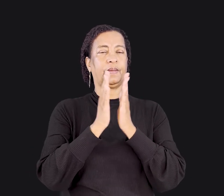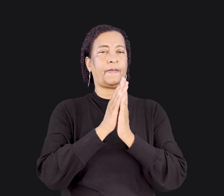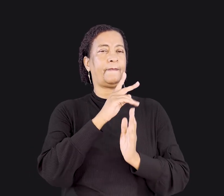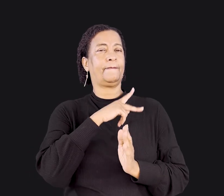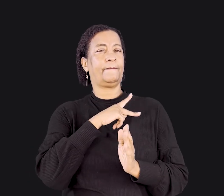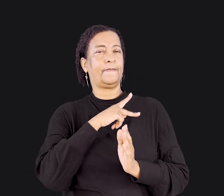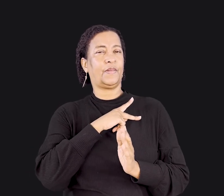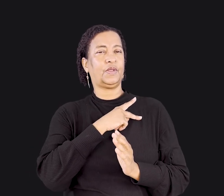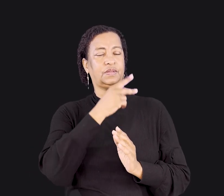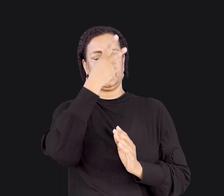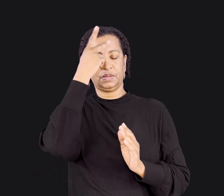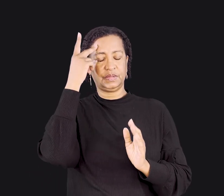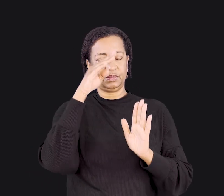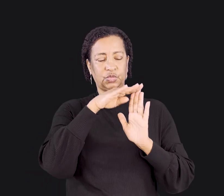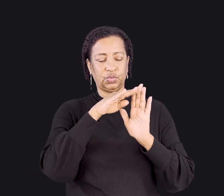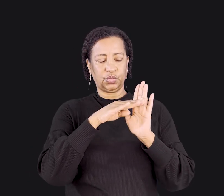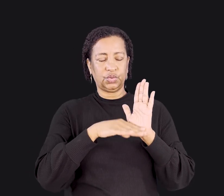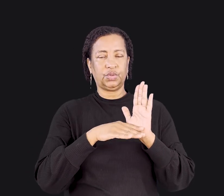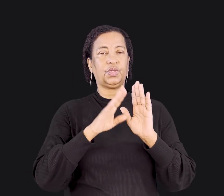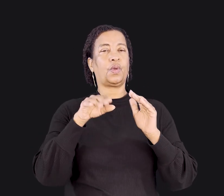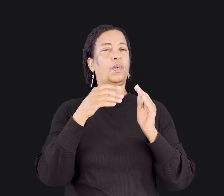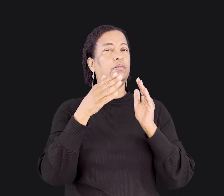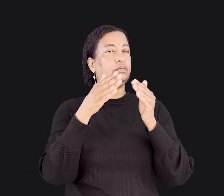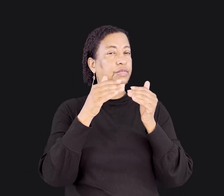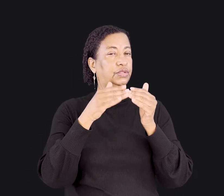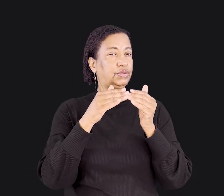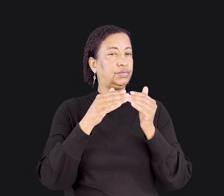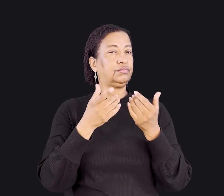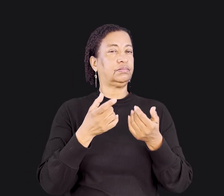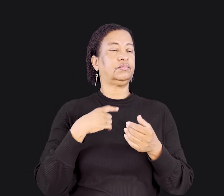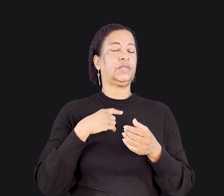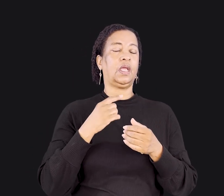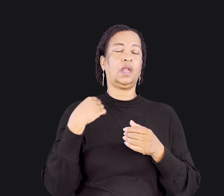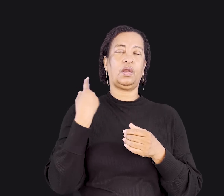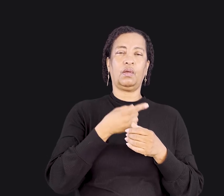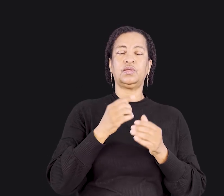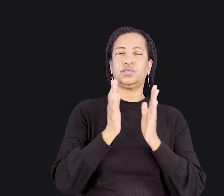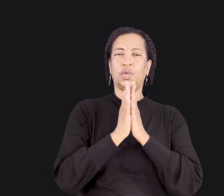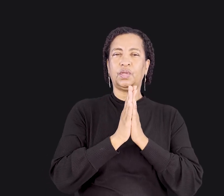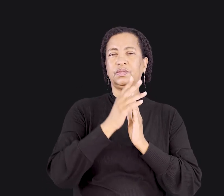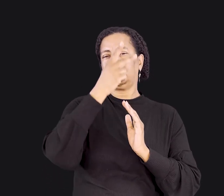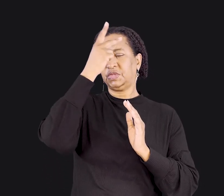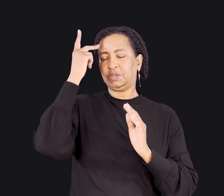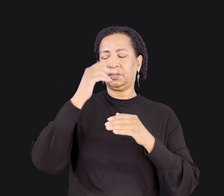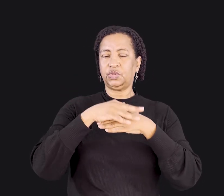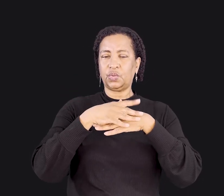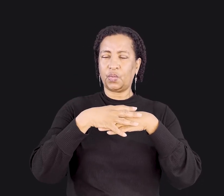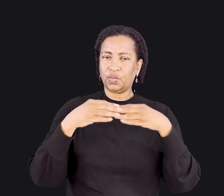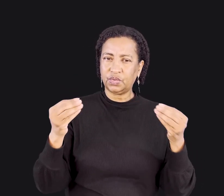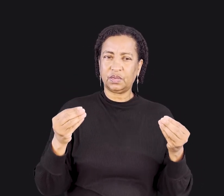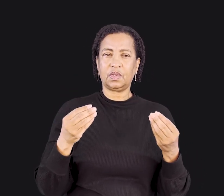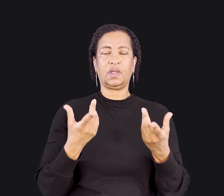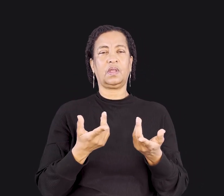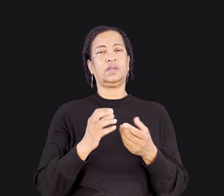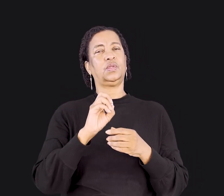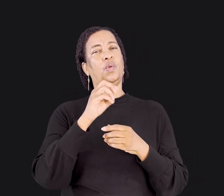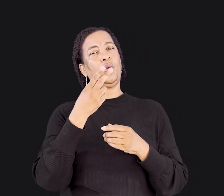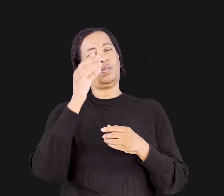da sua lista. Quais eram os pedidos? Geralmente oramos para que as pessoas sejam curadas, se libertem do álcool ou resolvam